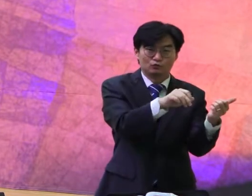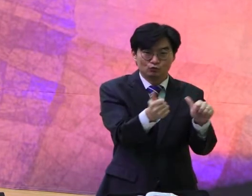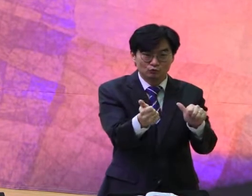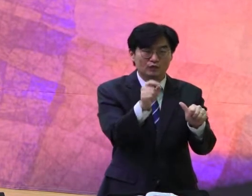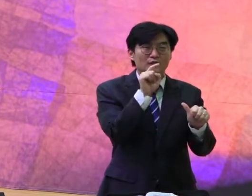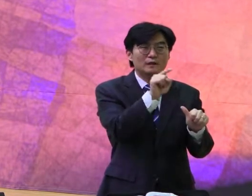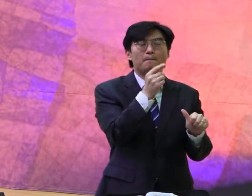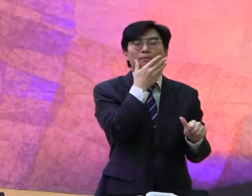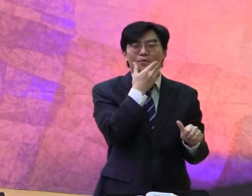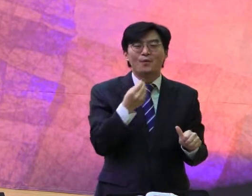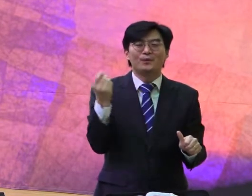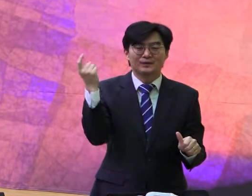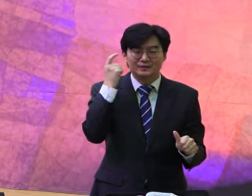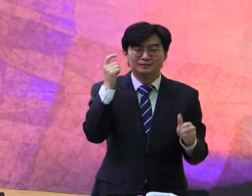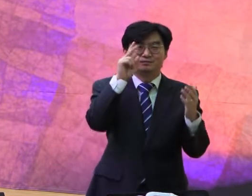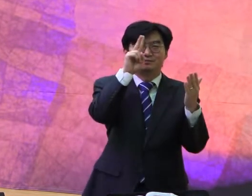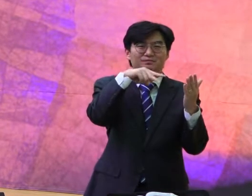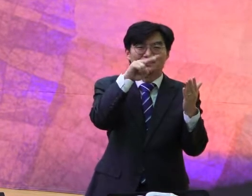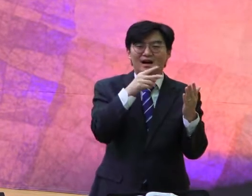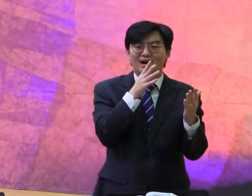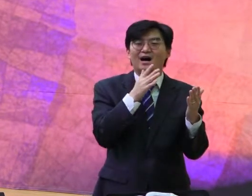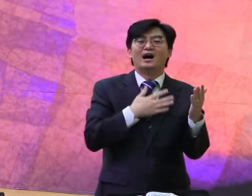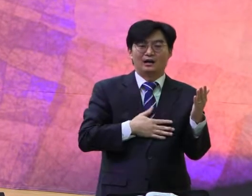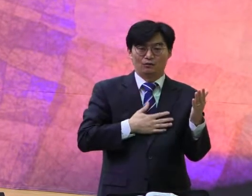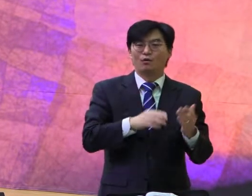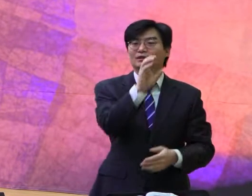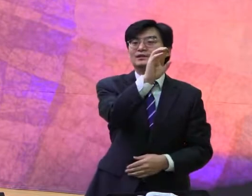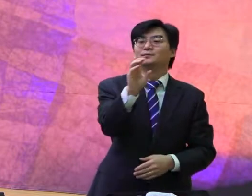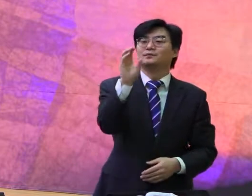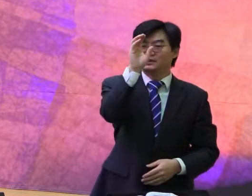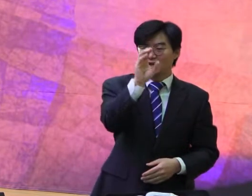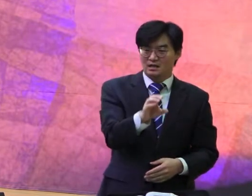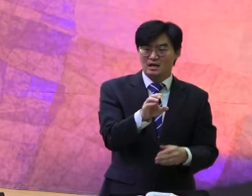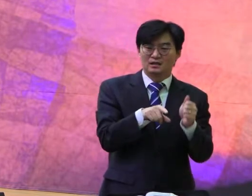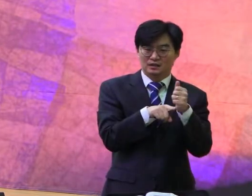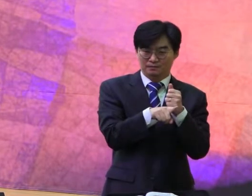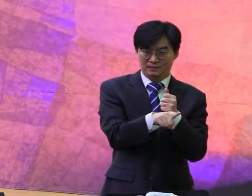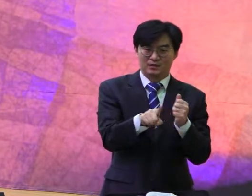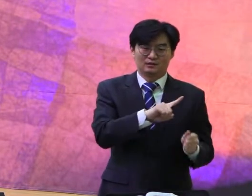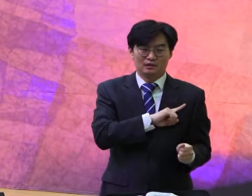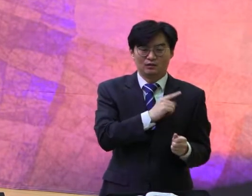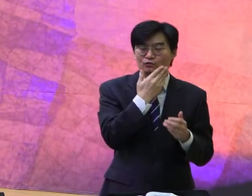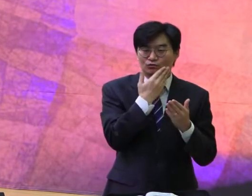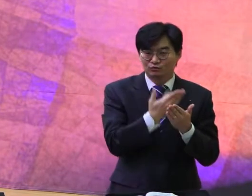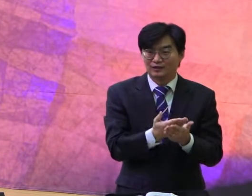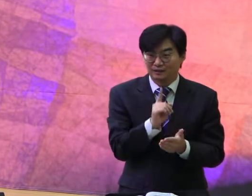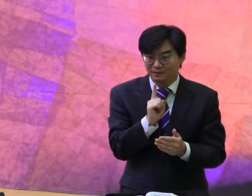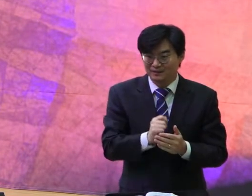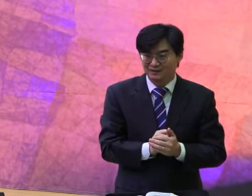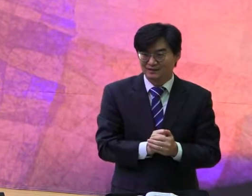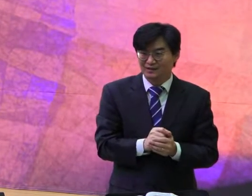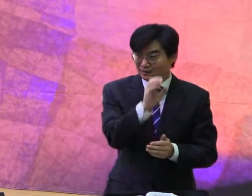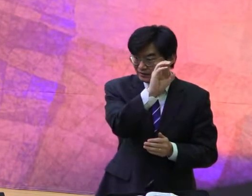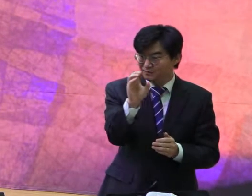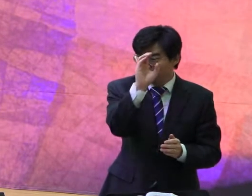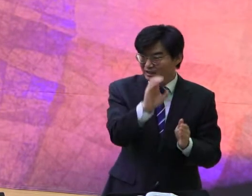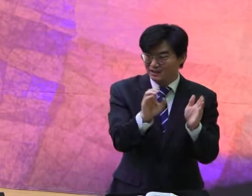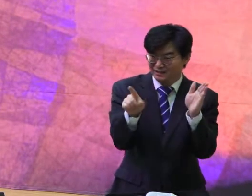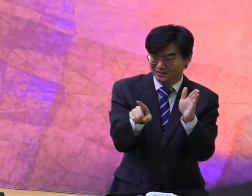영접하고 사는 그 신앙을 십자가 신앙이라고도 말합니다. 십자가 신앙은